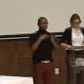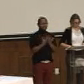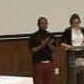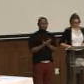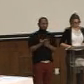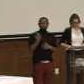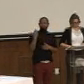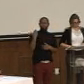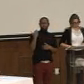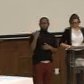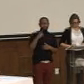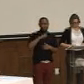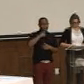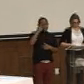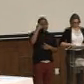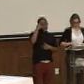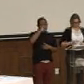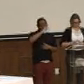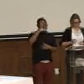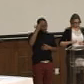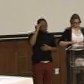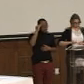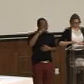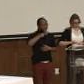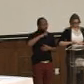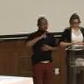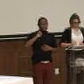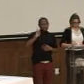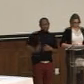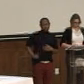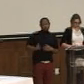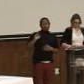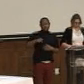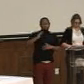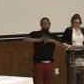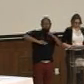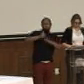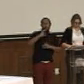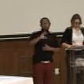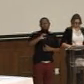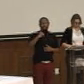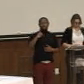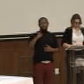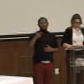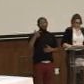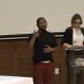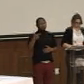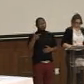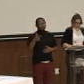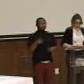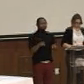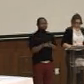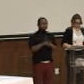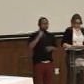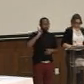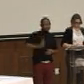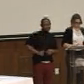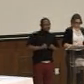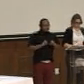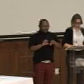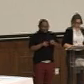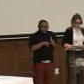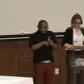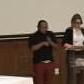terem uma ideia, tinha o diretor que era CD2, os diretores de ensino, pesquisa e